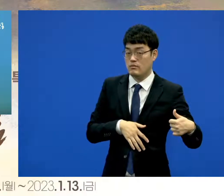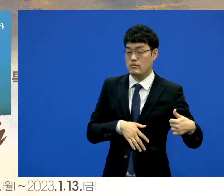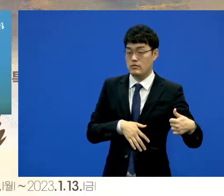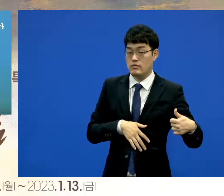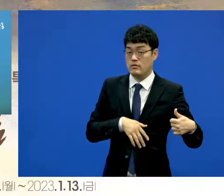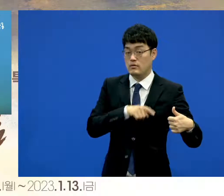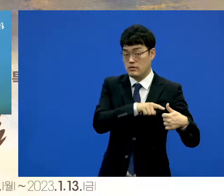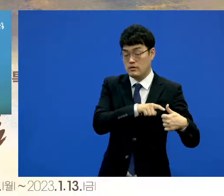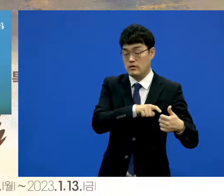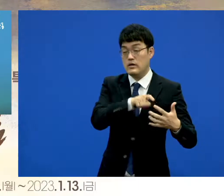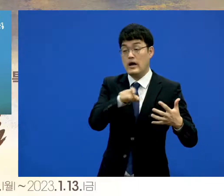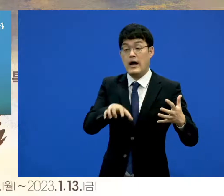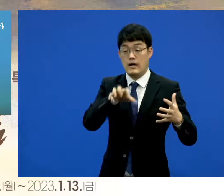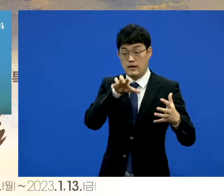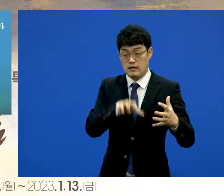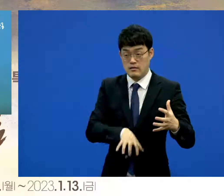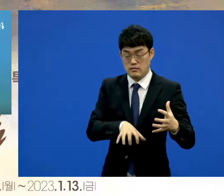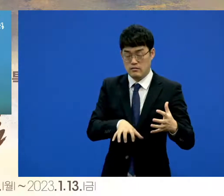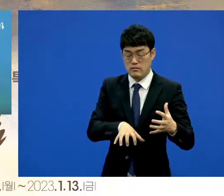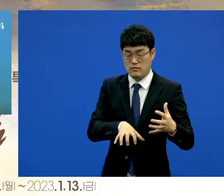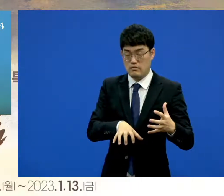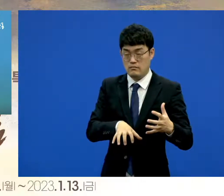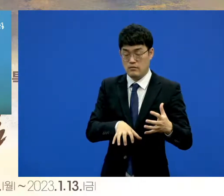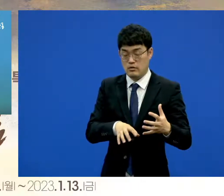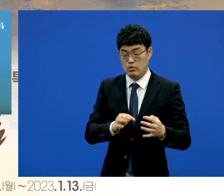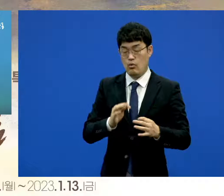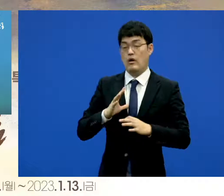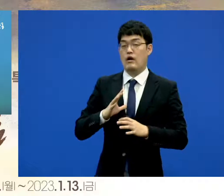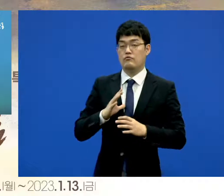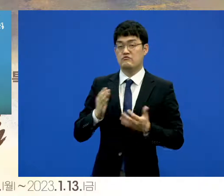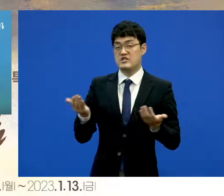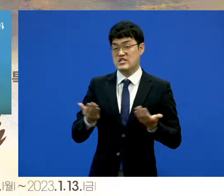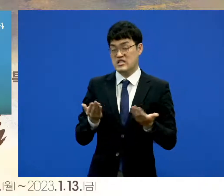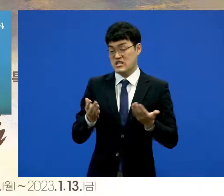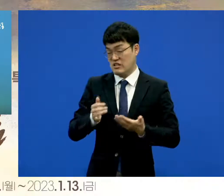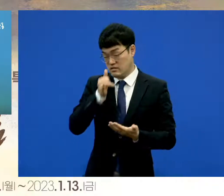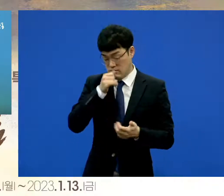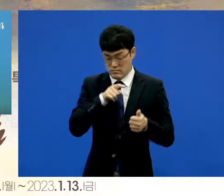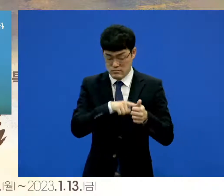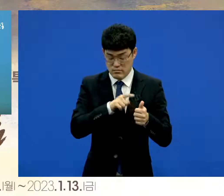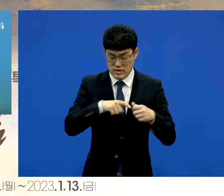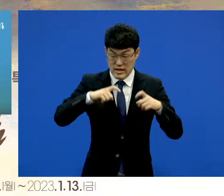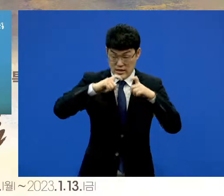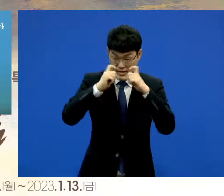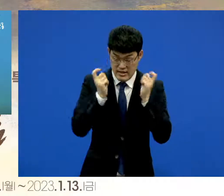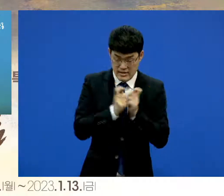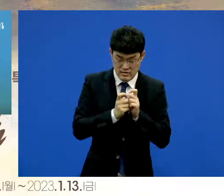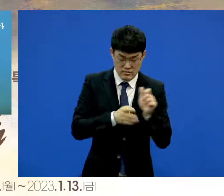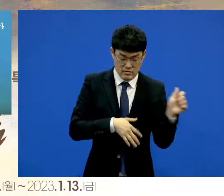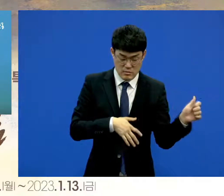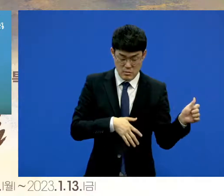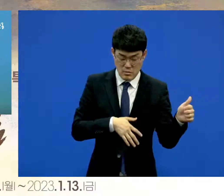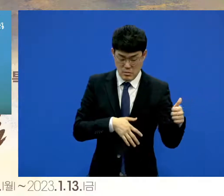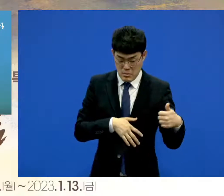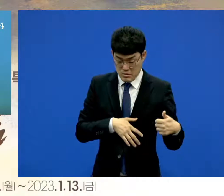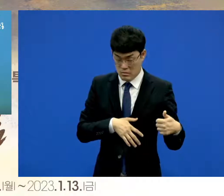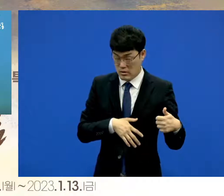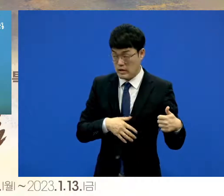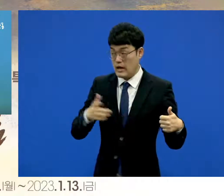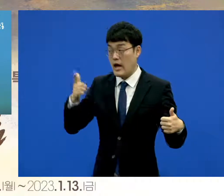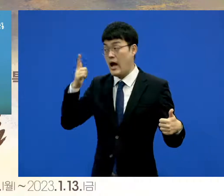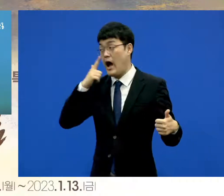여기에는 엄청난 사건이 숨어 있습니다. 그의 개인적 행위와 아버지의 어떤